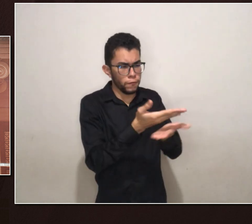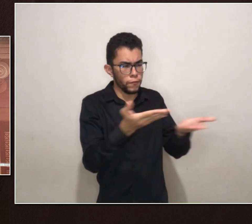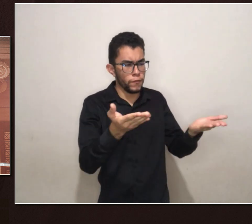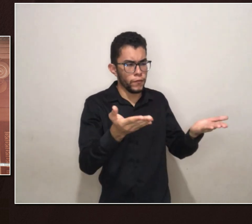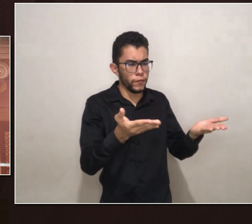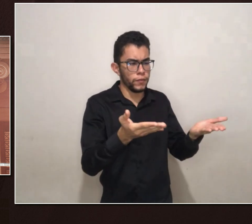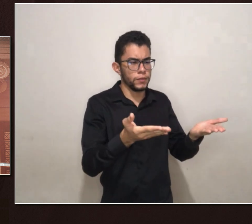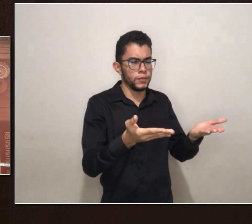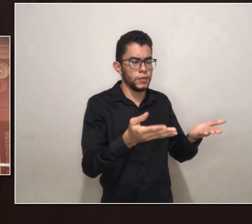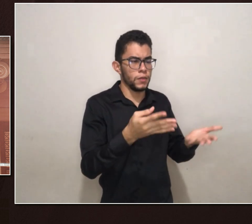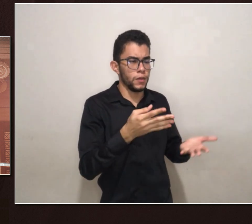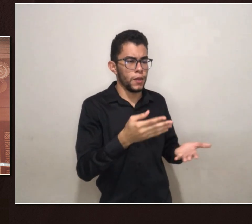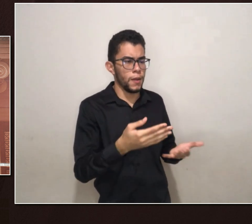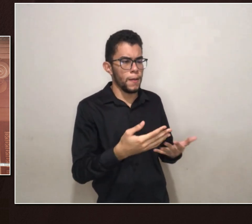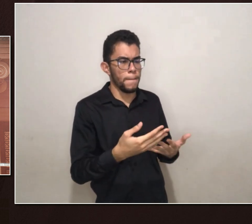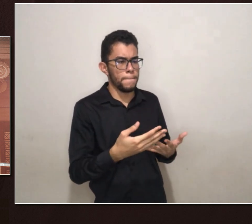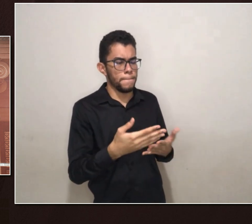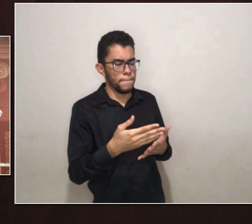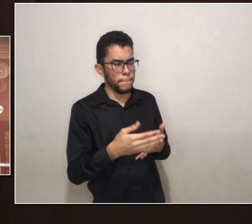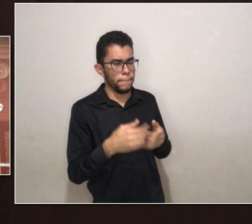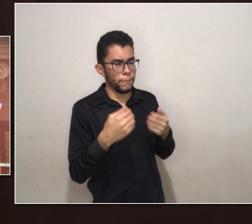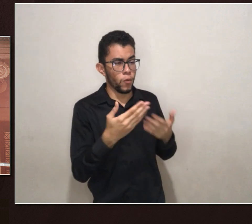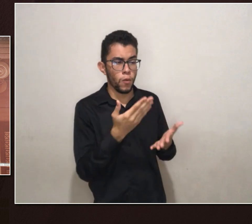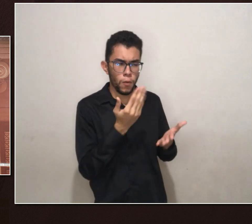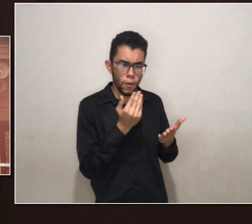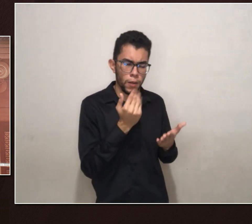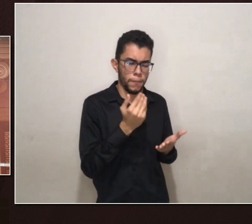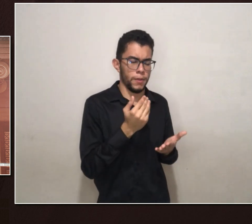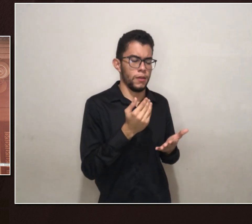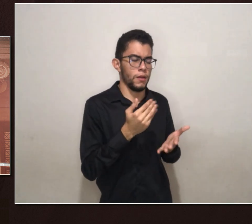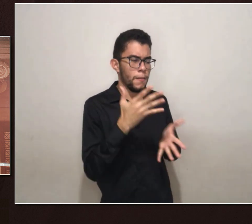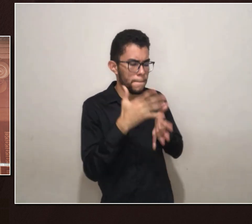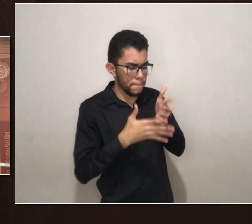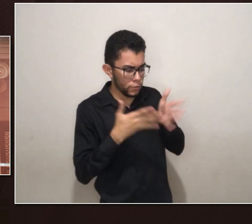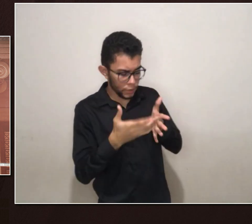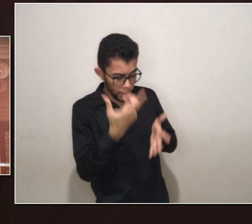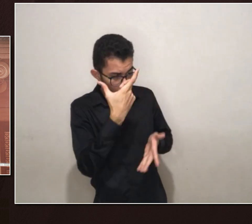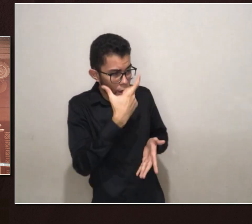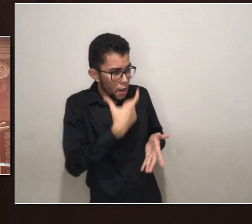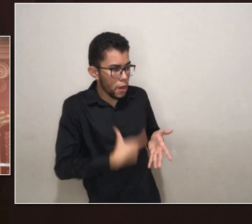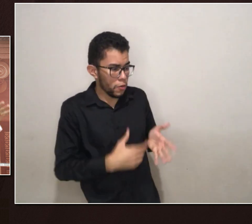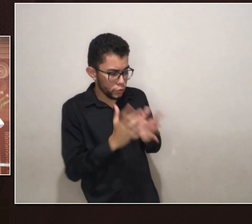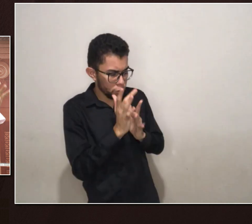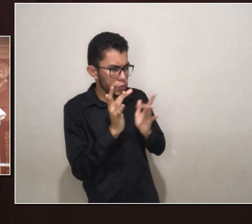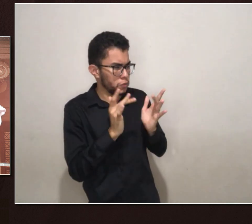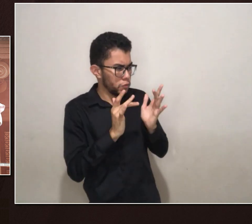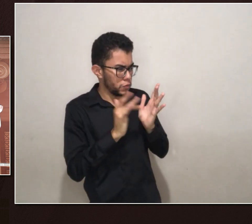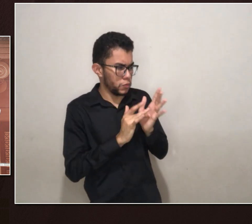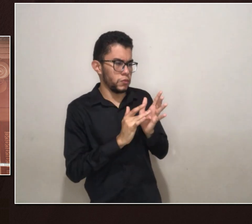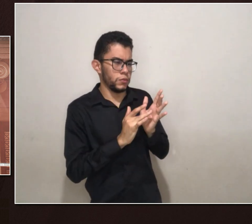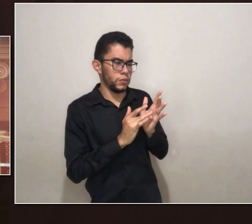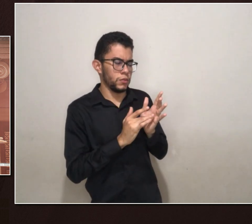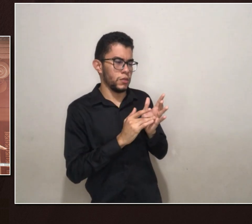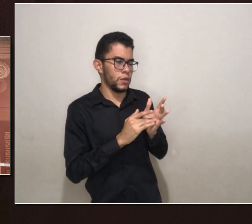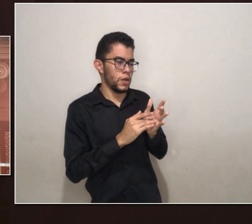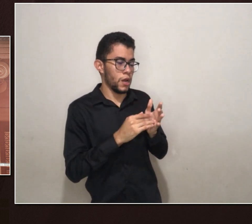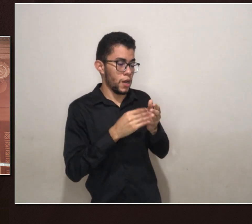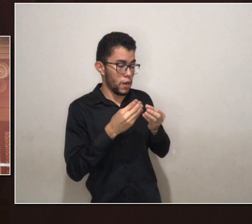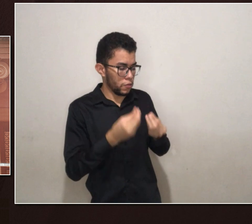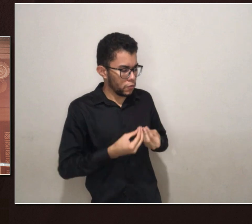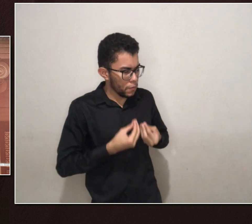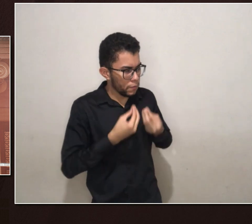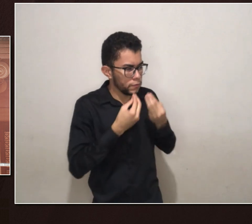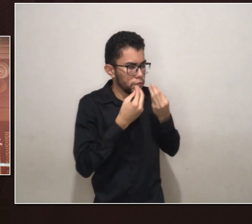viverá. Irmãos, a obra de Deus é por meio de um organismo vivo. Jesus vivia pelo Pai porque ele